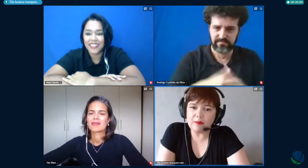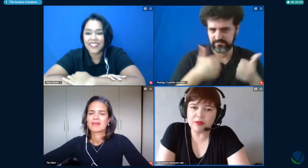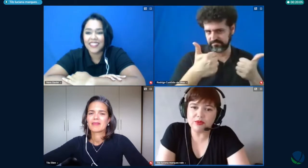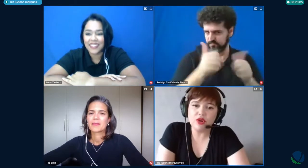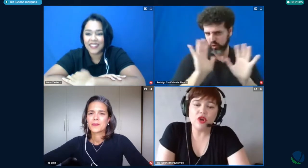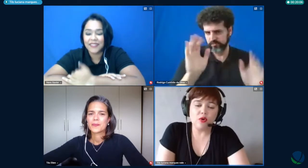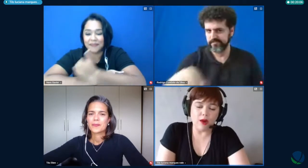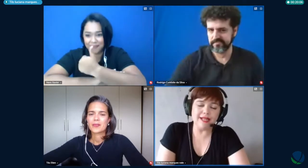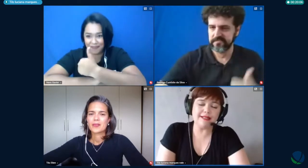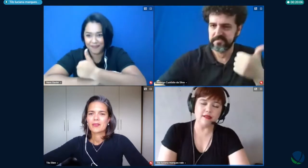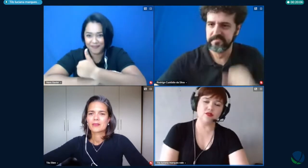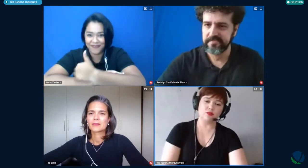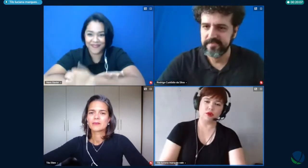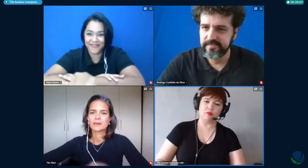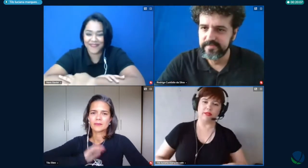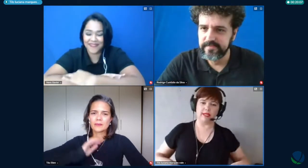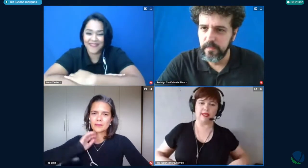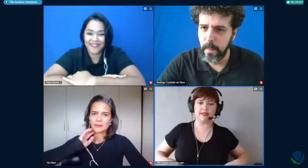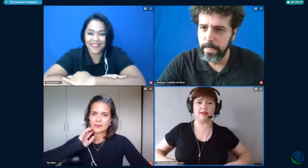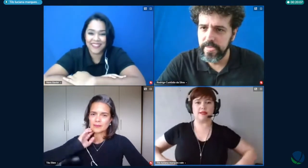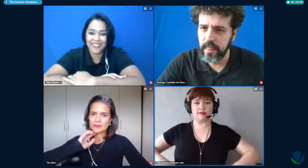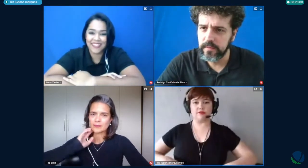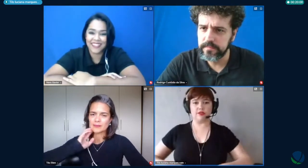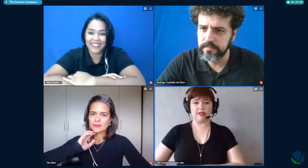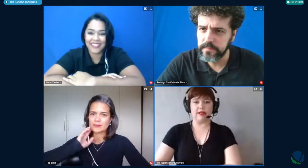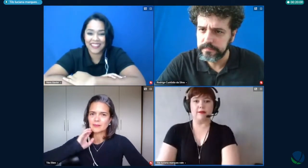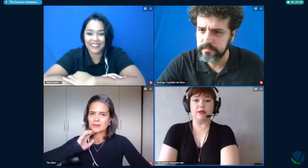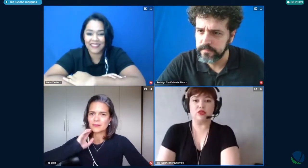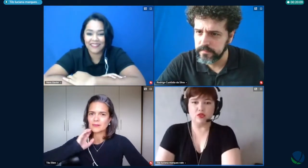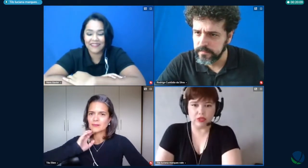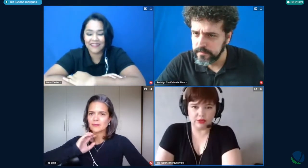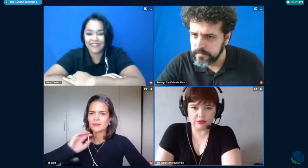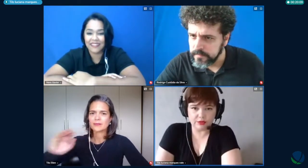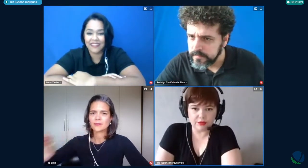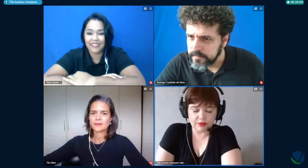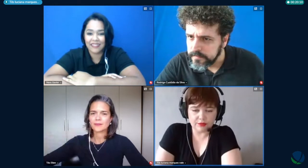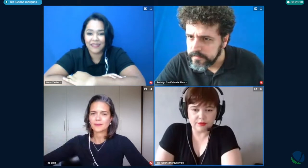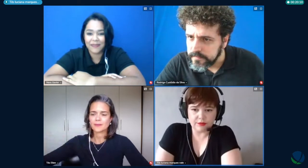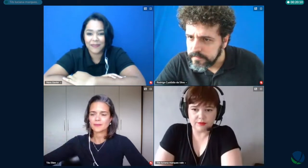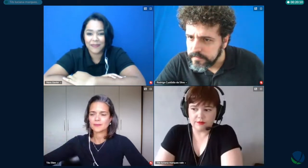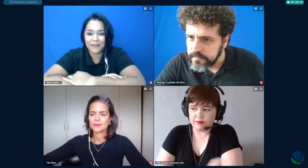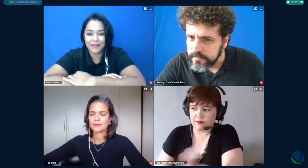identifica rápido quais das subcompetências você está mencionando.